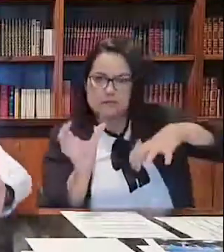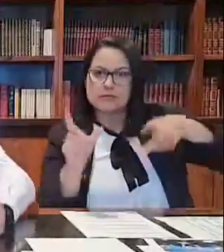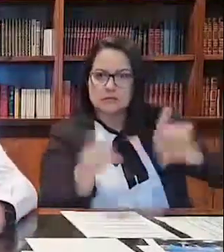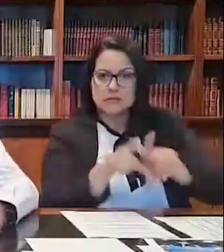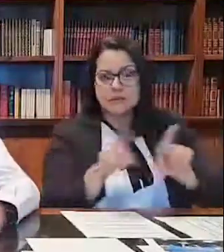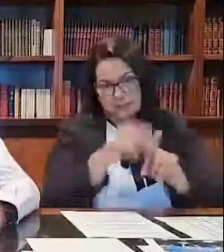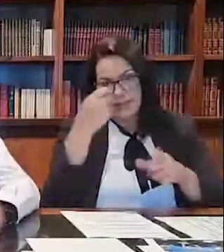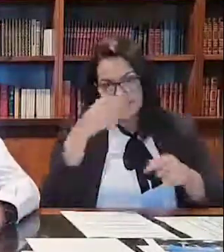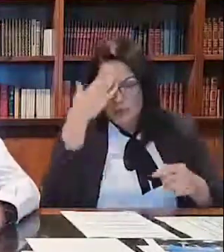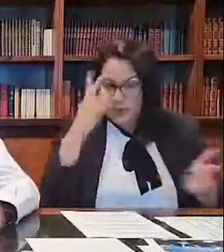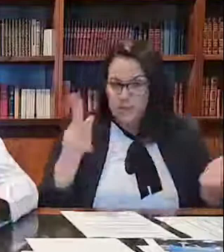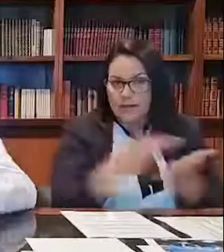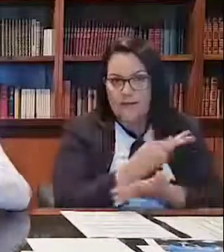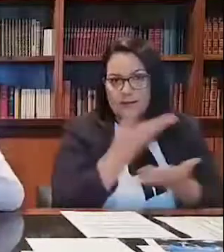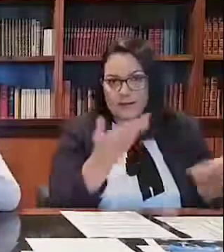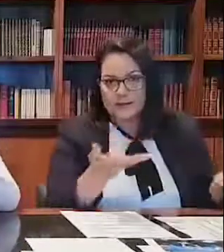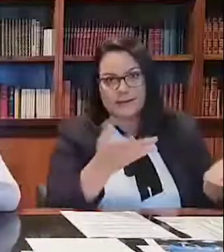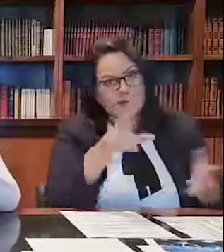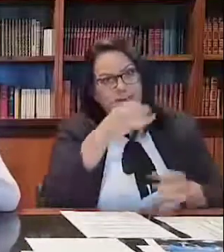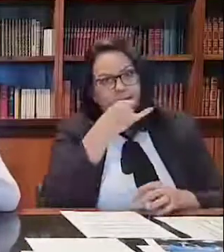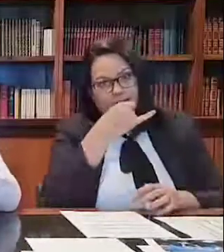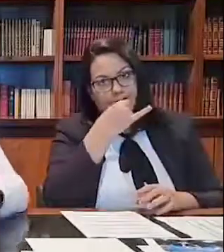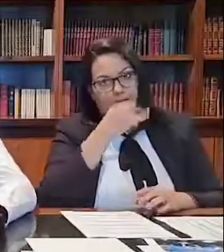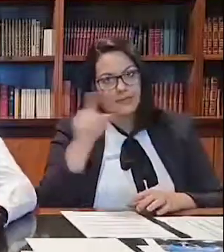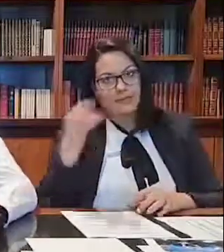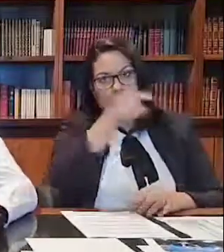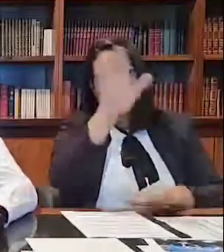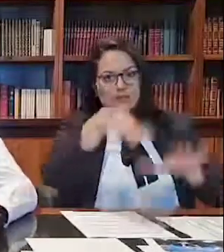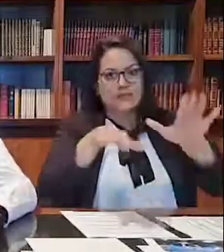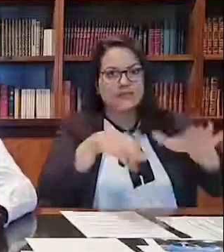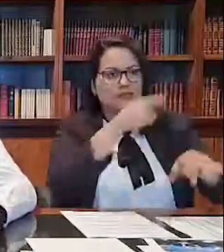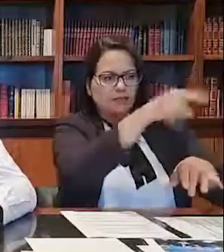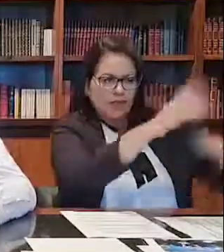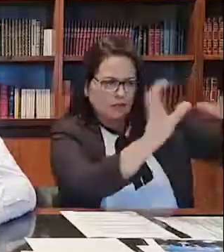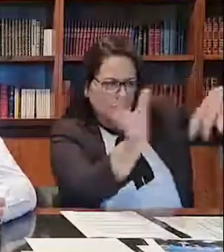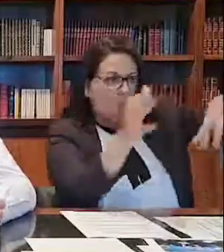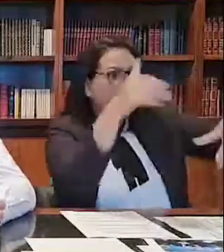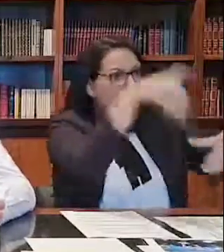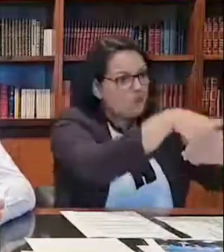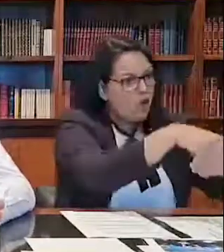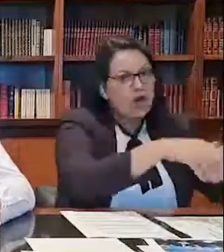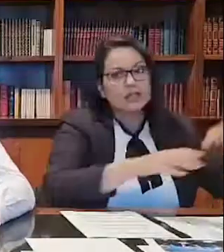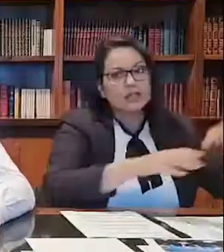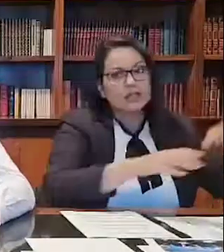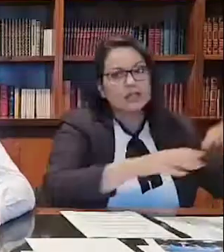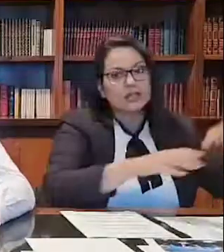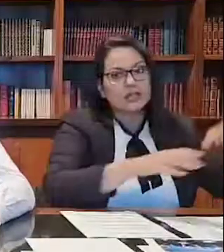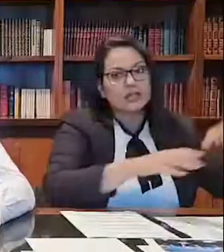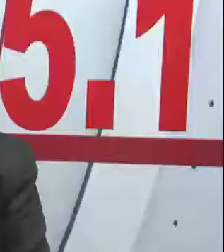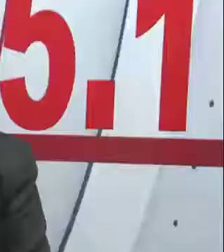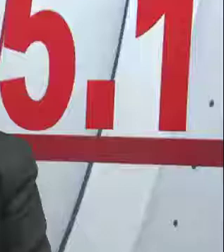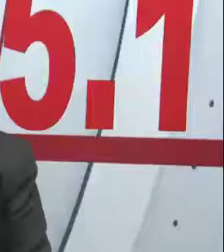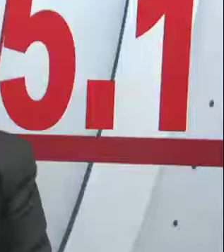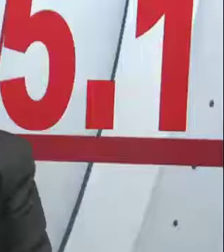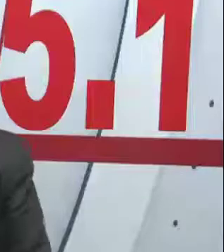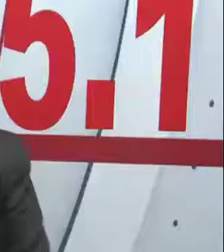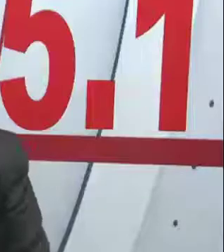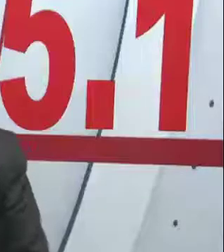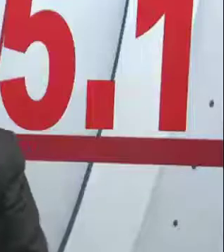acompanha as consequências muita ver você você volta alguma coisa é até bem intencionado